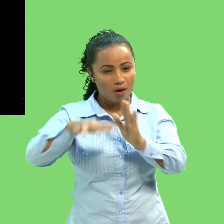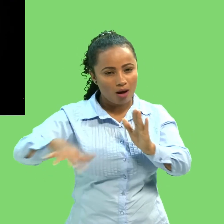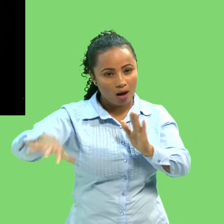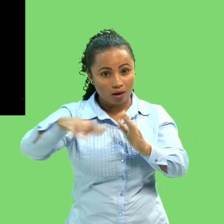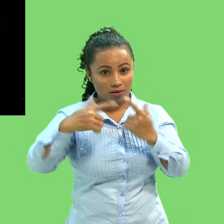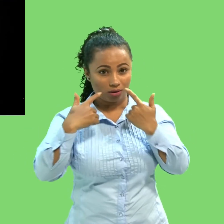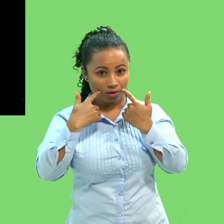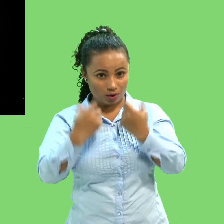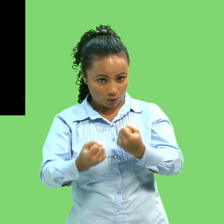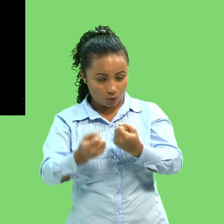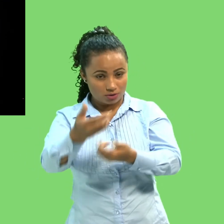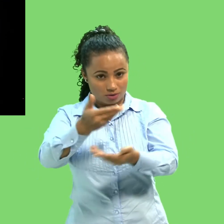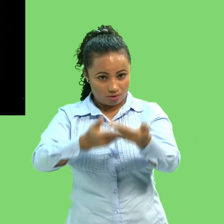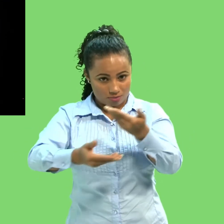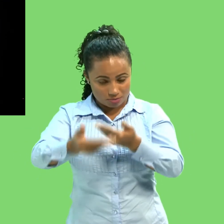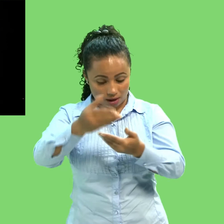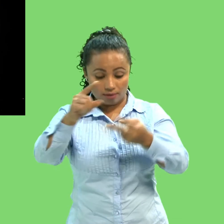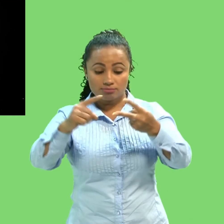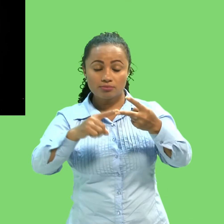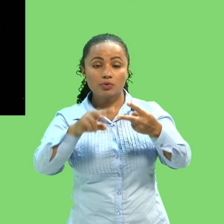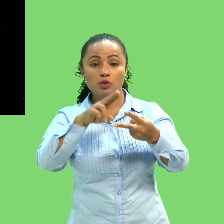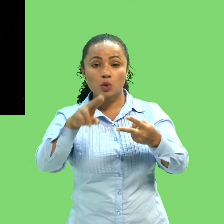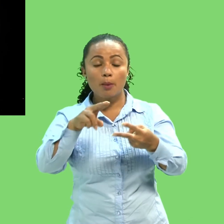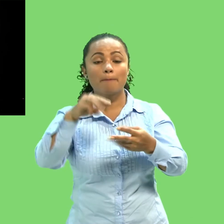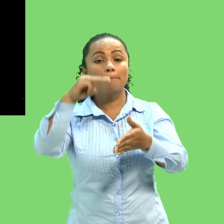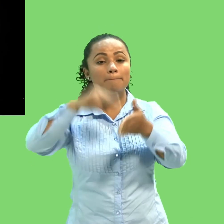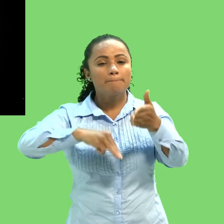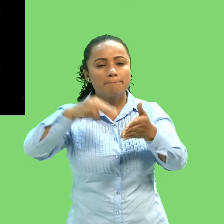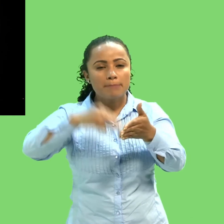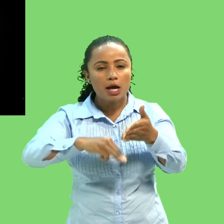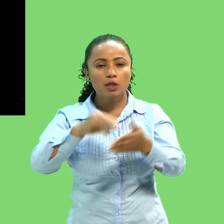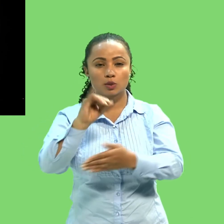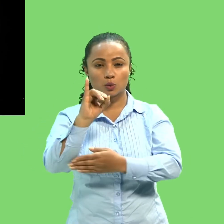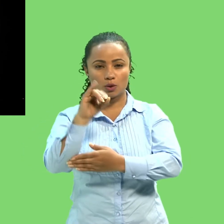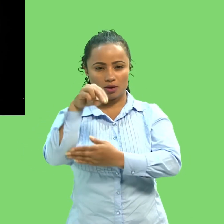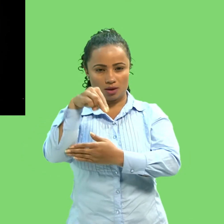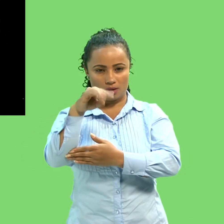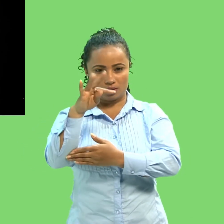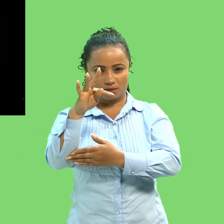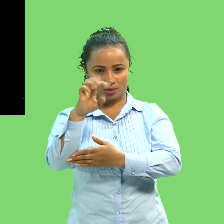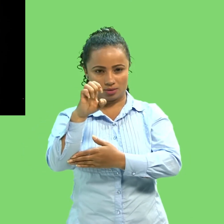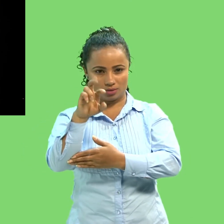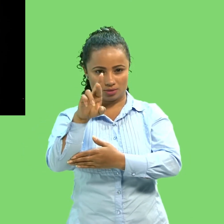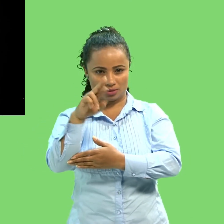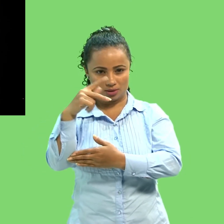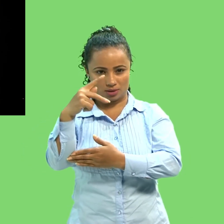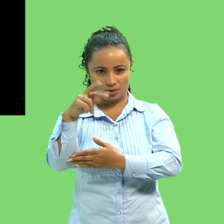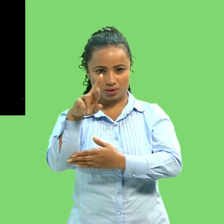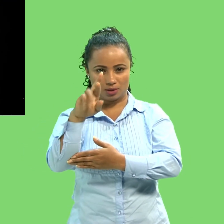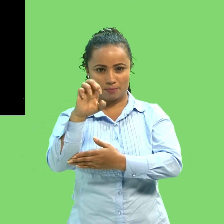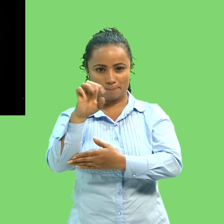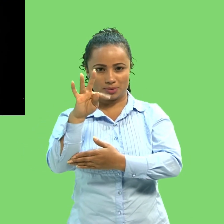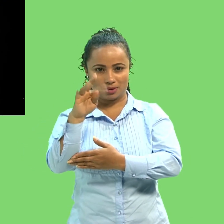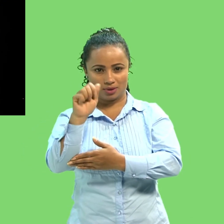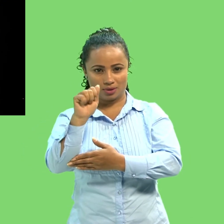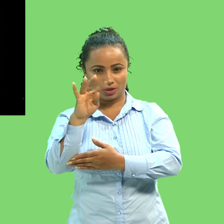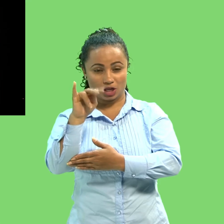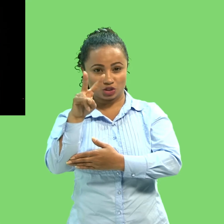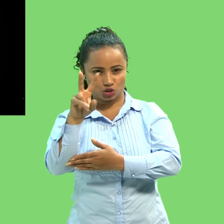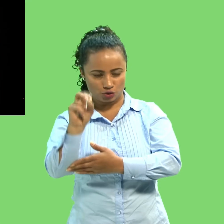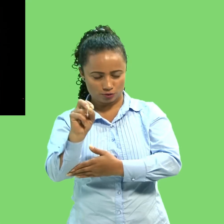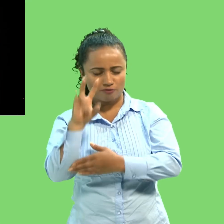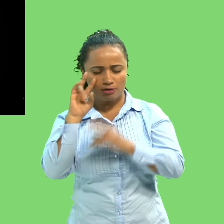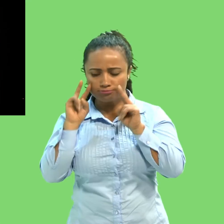ou negar hipóteses, certo? Outro método utilizado para investigação no campo da linguística aplicada é o método chamado